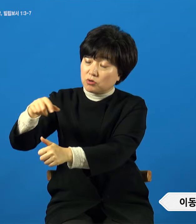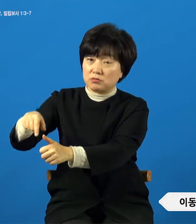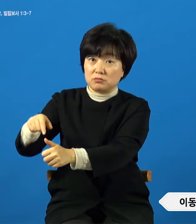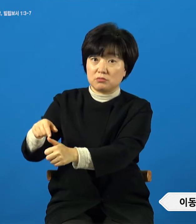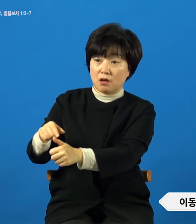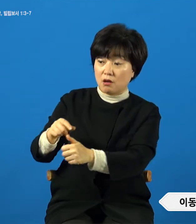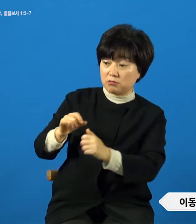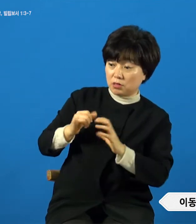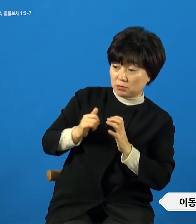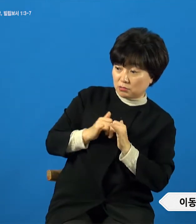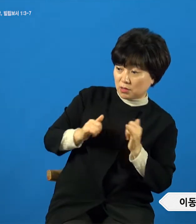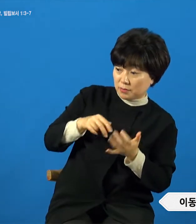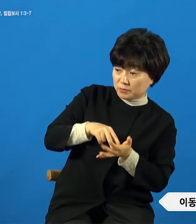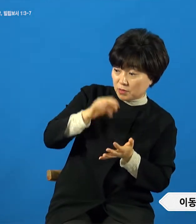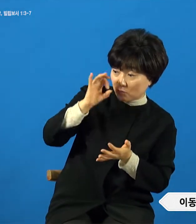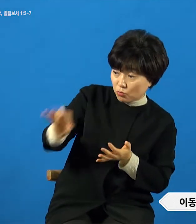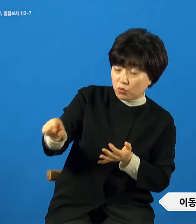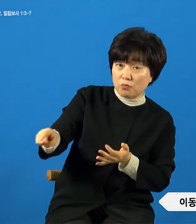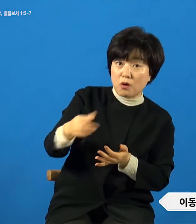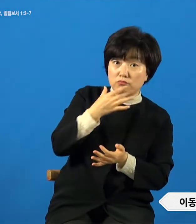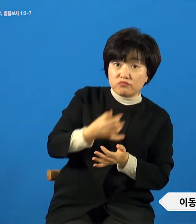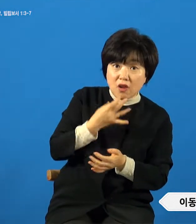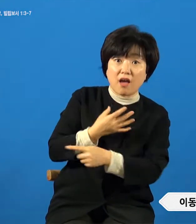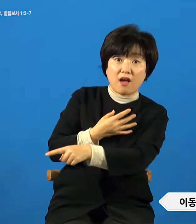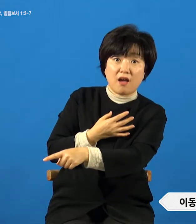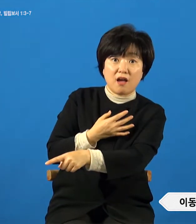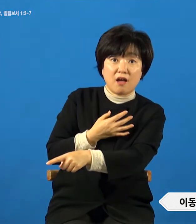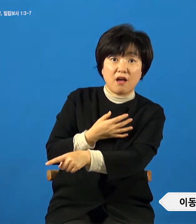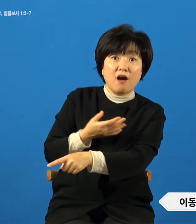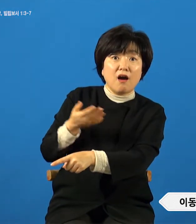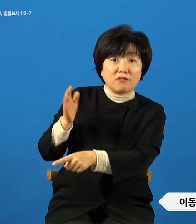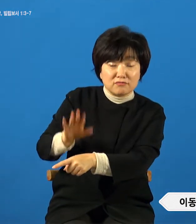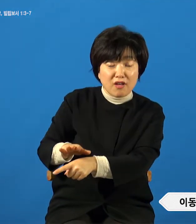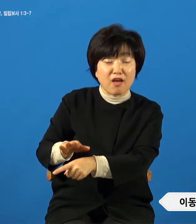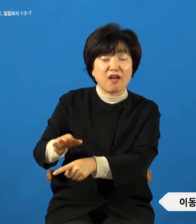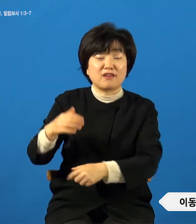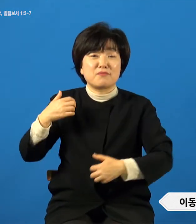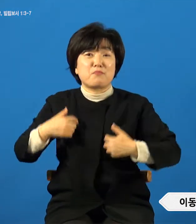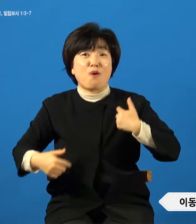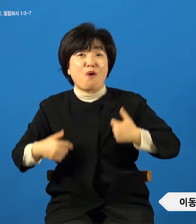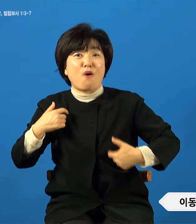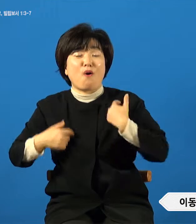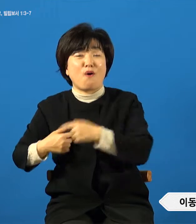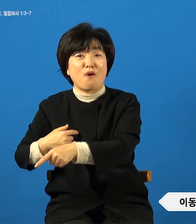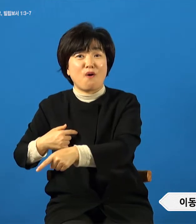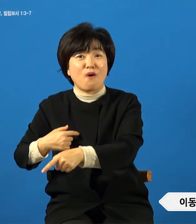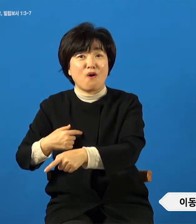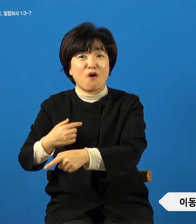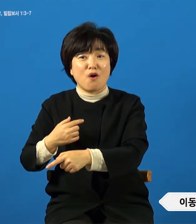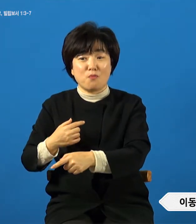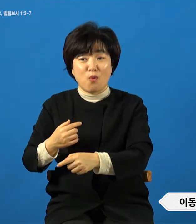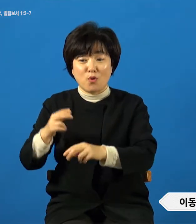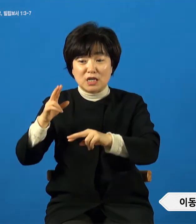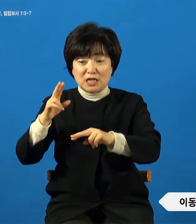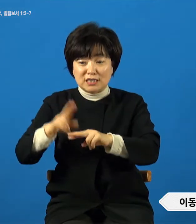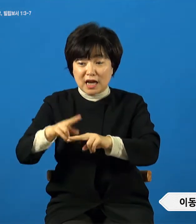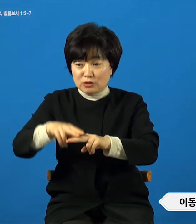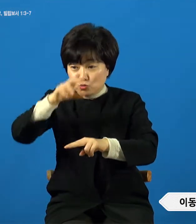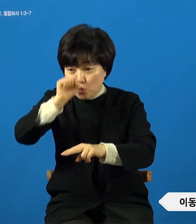근데 기뻐하거든요. 뭐 때문에 기뻐한다? 출세했기 때문에 기뻐하는 거 아니에요. 건강하기 때문에 기뻐하는 거